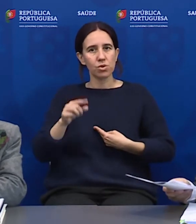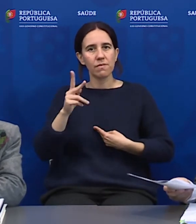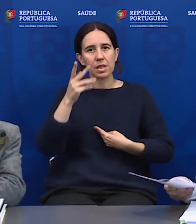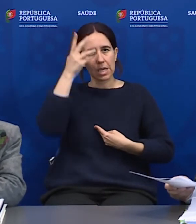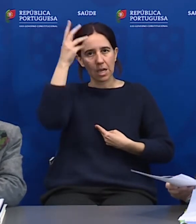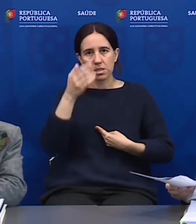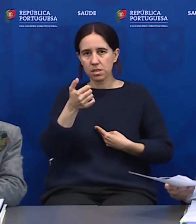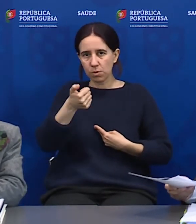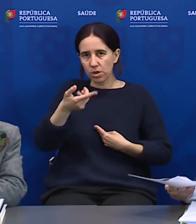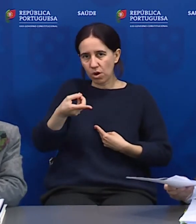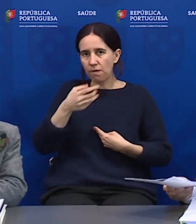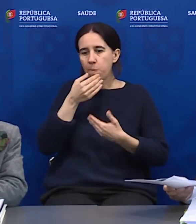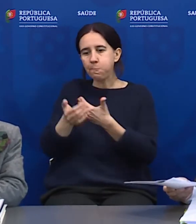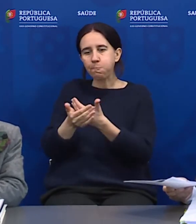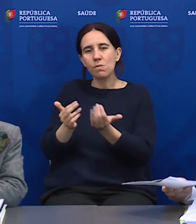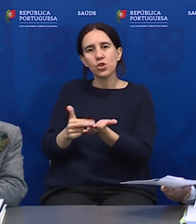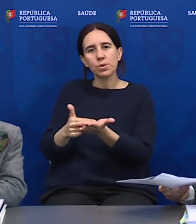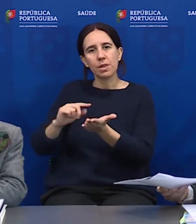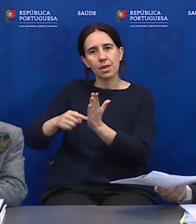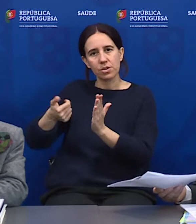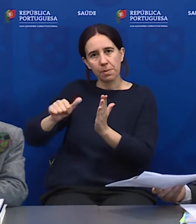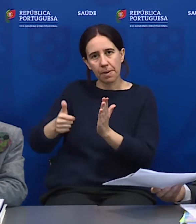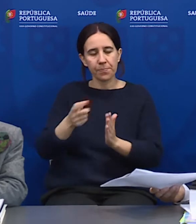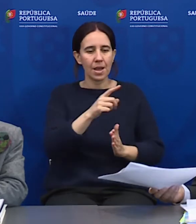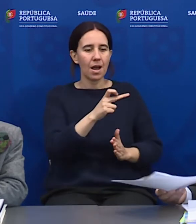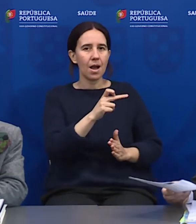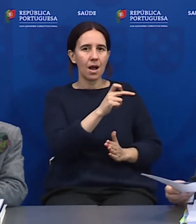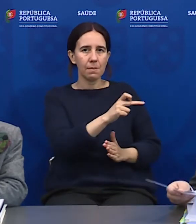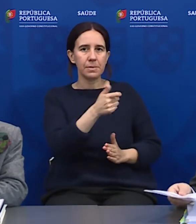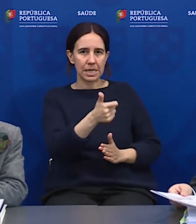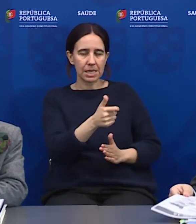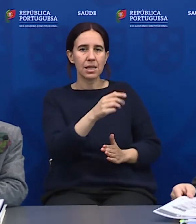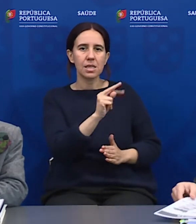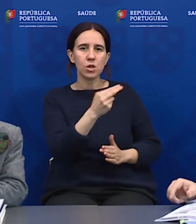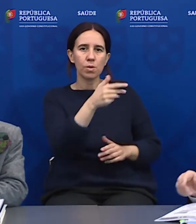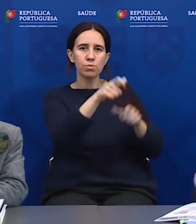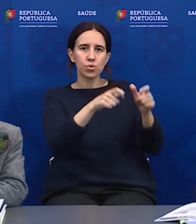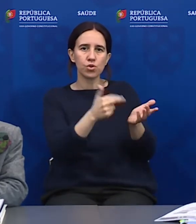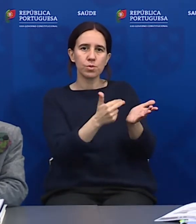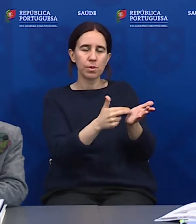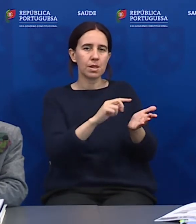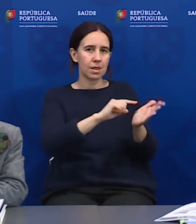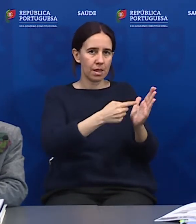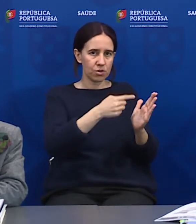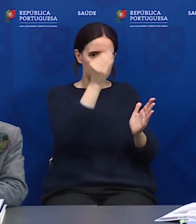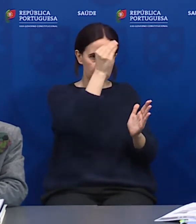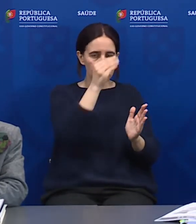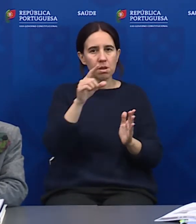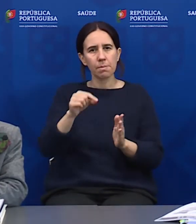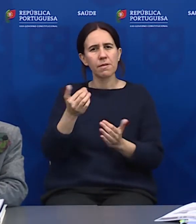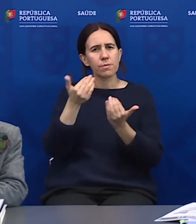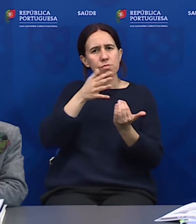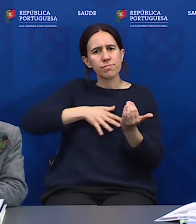Real 59 idosos à espera de fazerem testes, em Albergaria 31 pessoas à espera de fazerem testes. As informações que nos dão é de